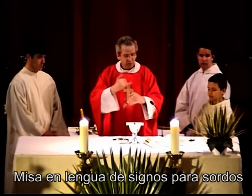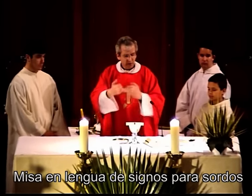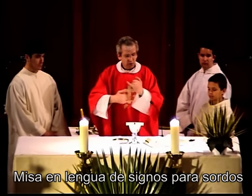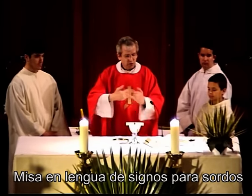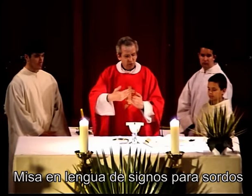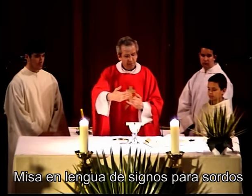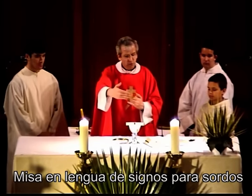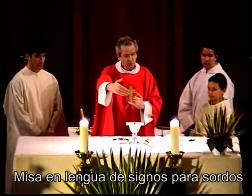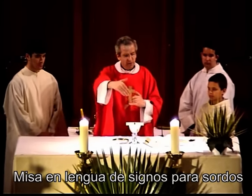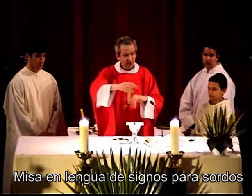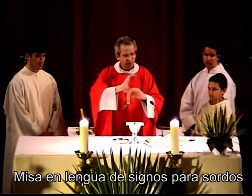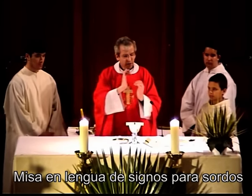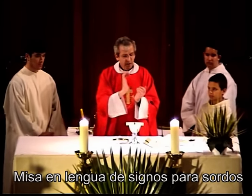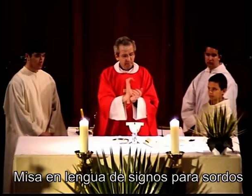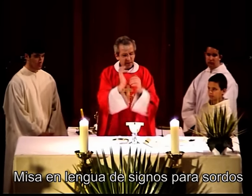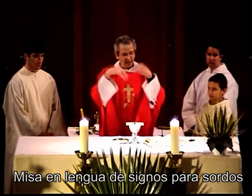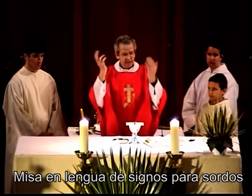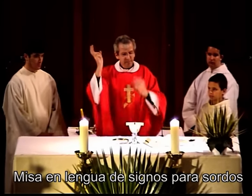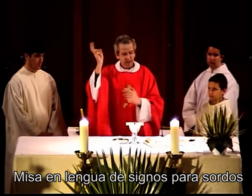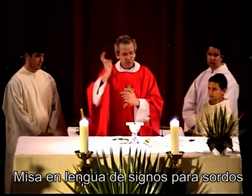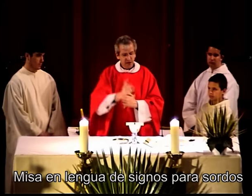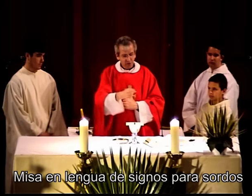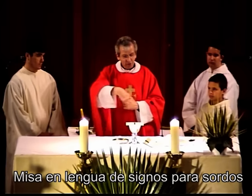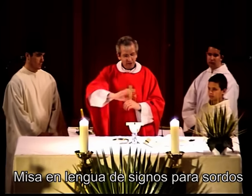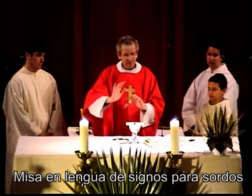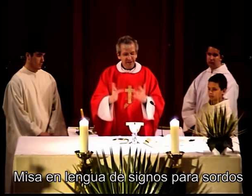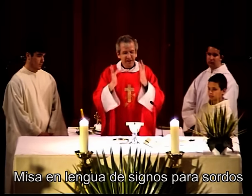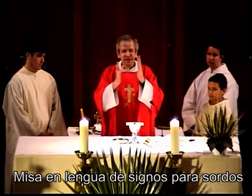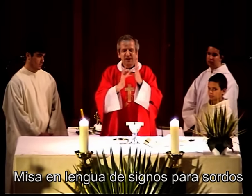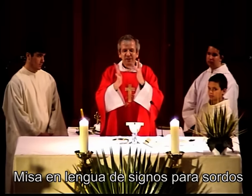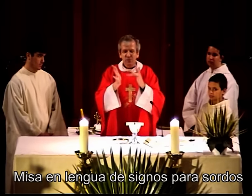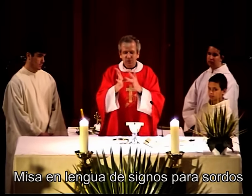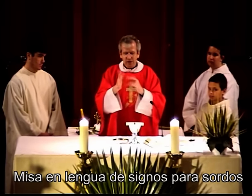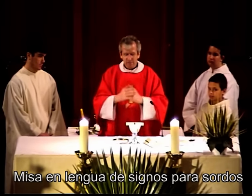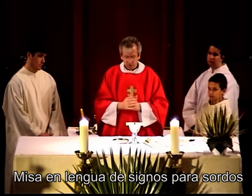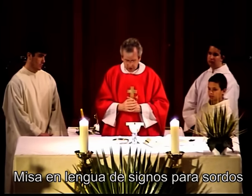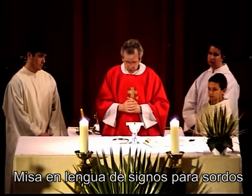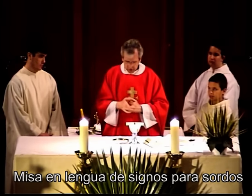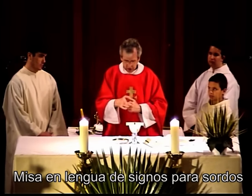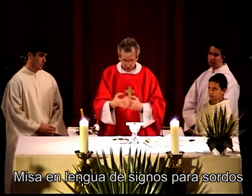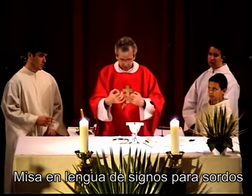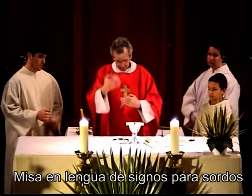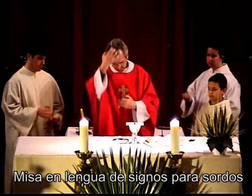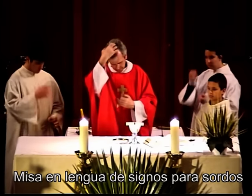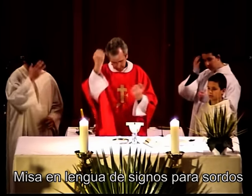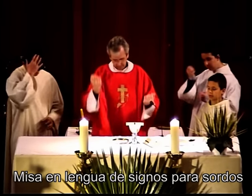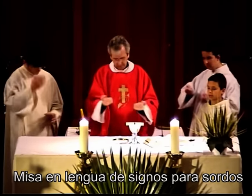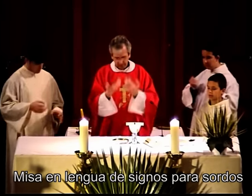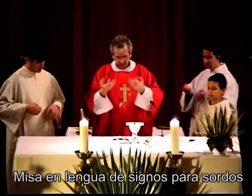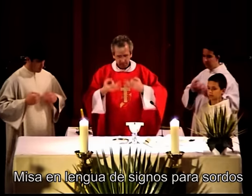pecado y protegidos de toda perturbación, mientras esperamos la gloriosa venida de nuestro Salvador Jesucristo.